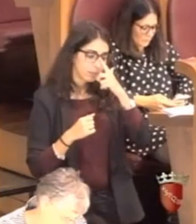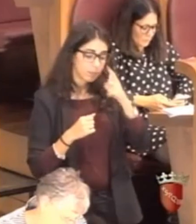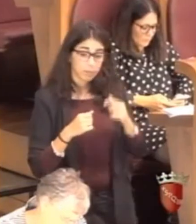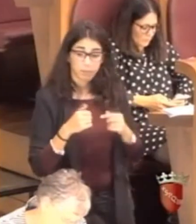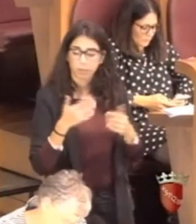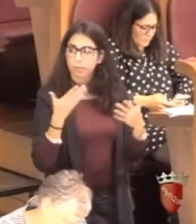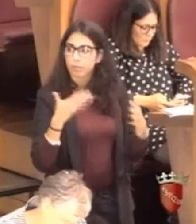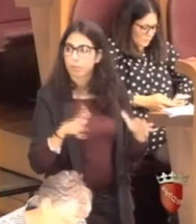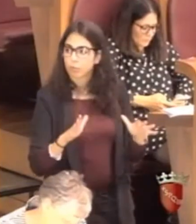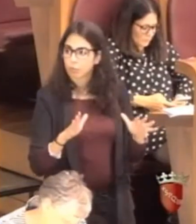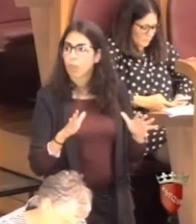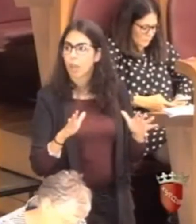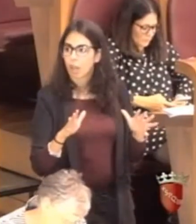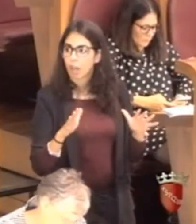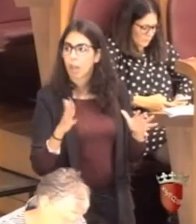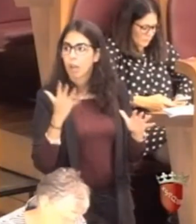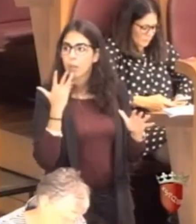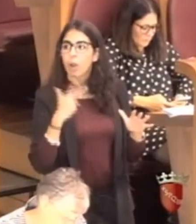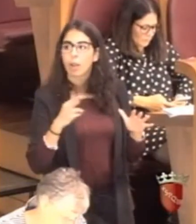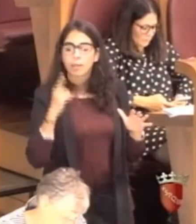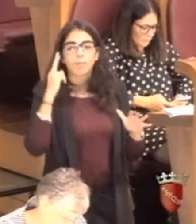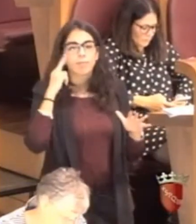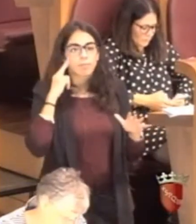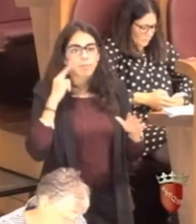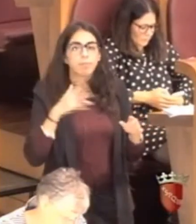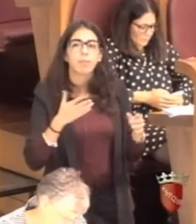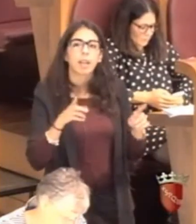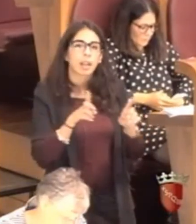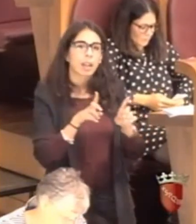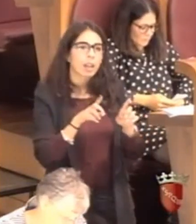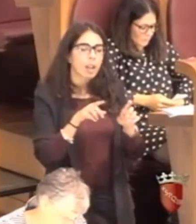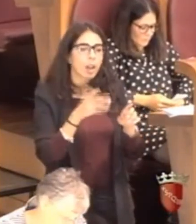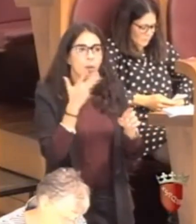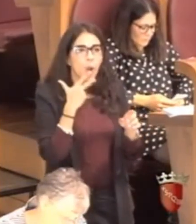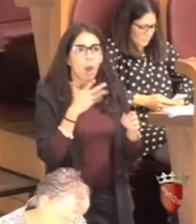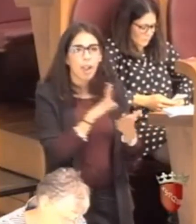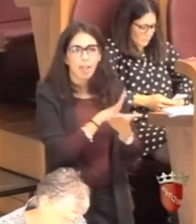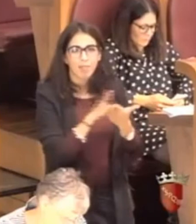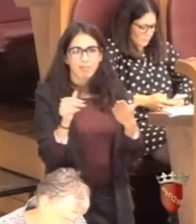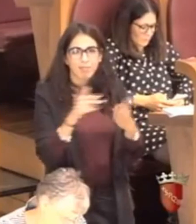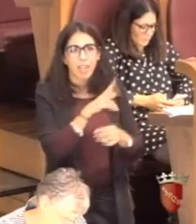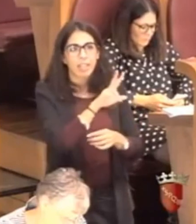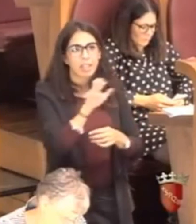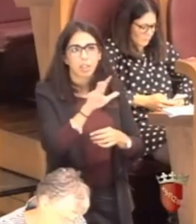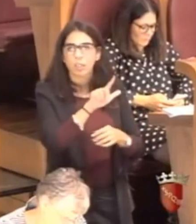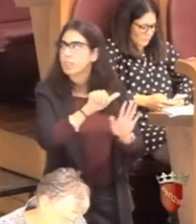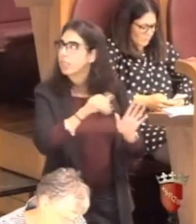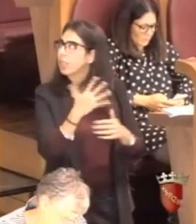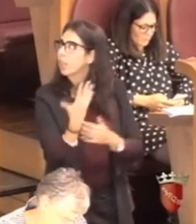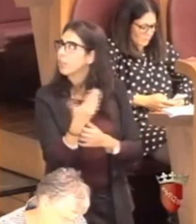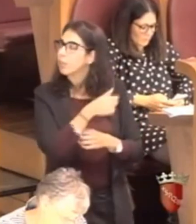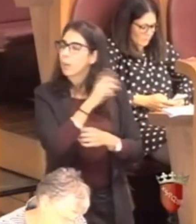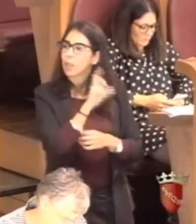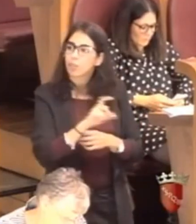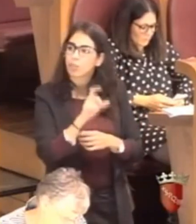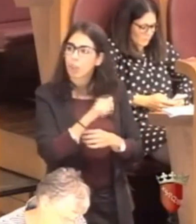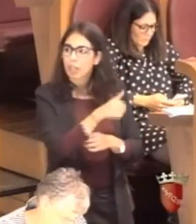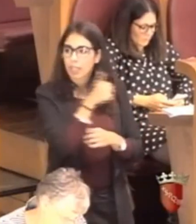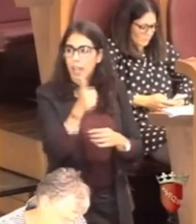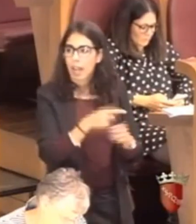a ricordare e riempire tutto l'arco dei 365 giorni dell'anno solare,